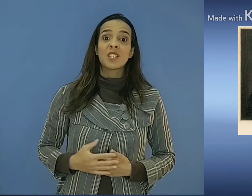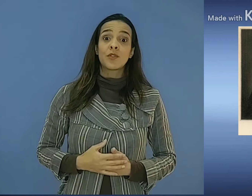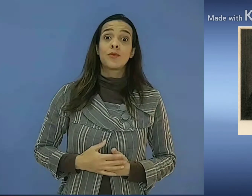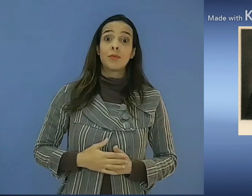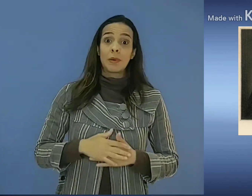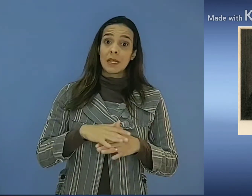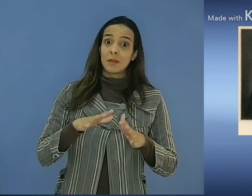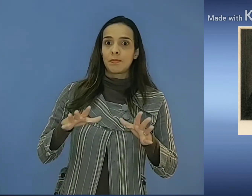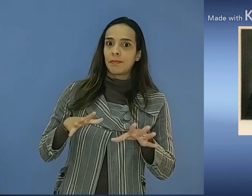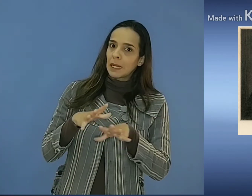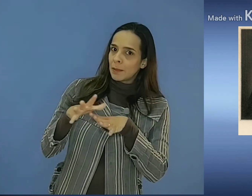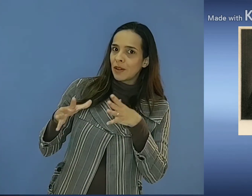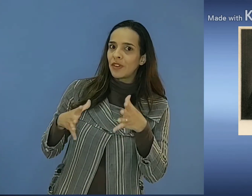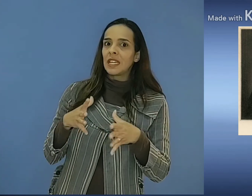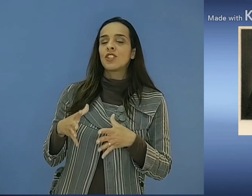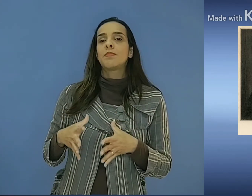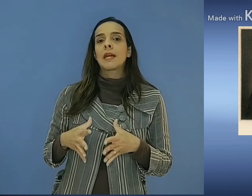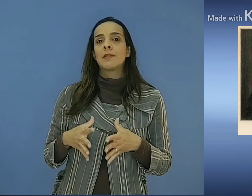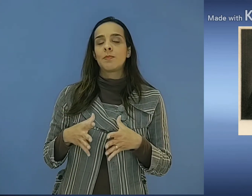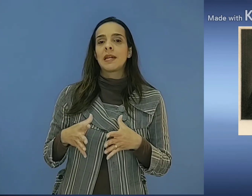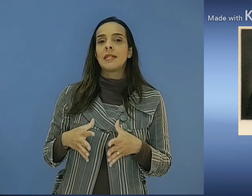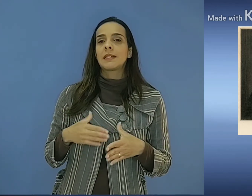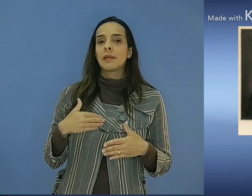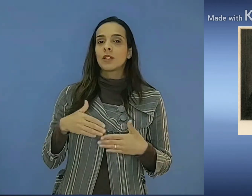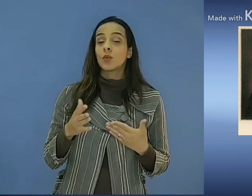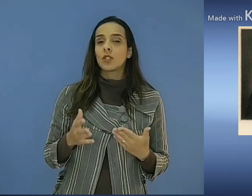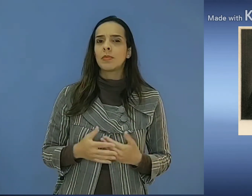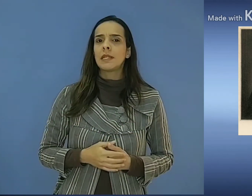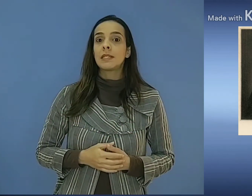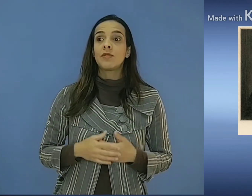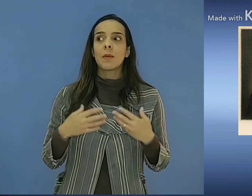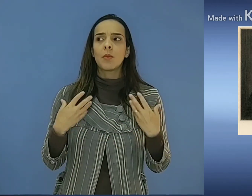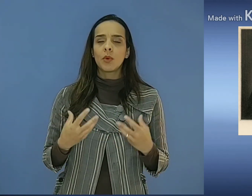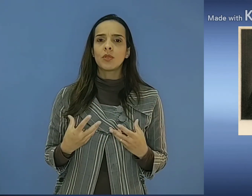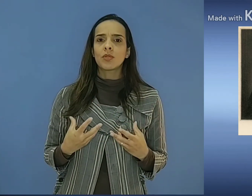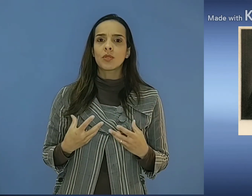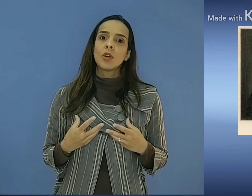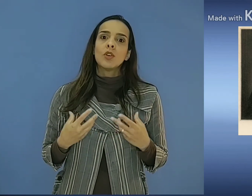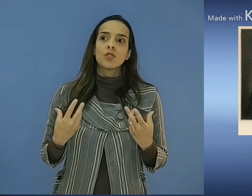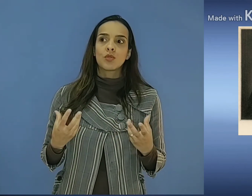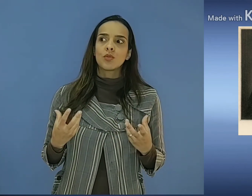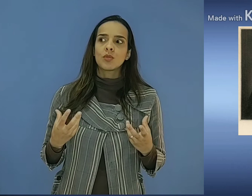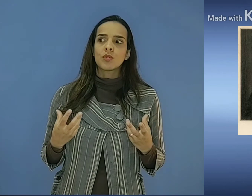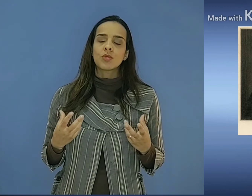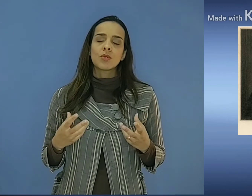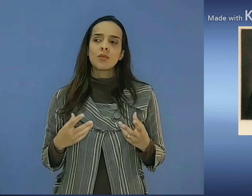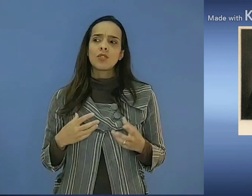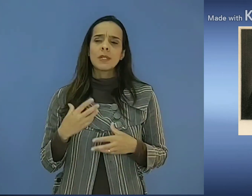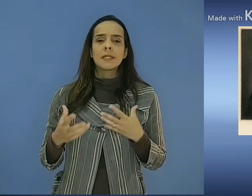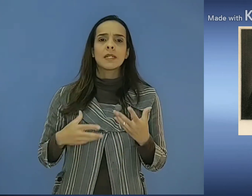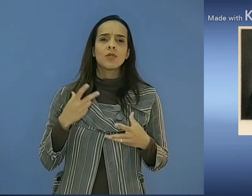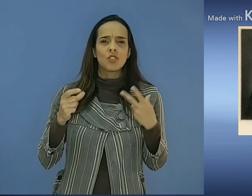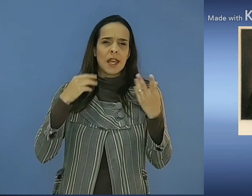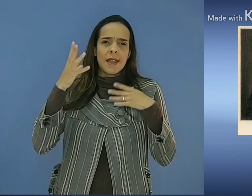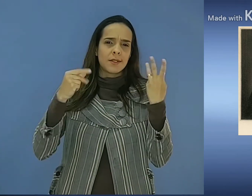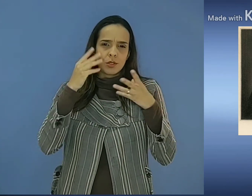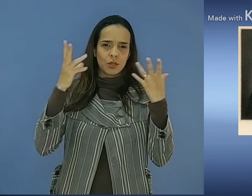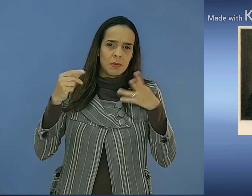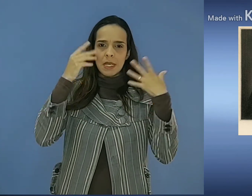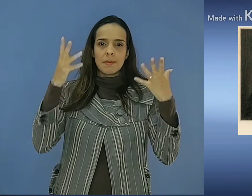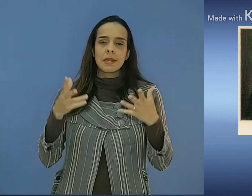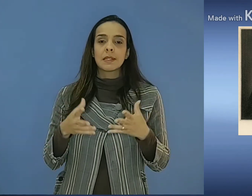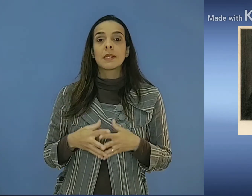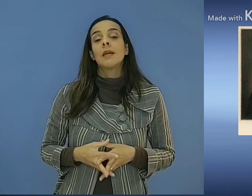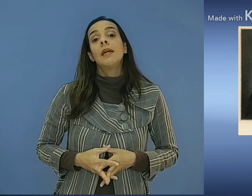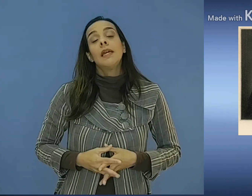andava pela periferia de Paris, pelas ruas de Paris, e via muitos surdos utilizando